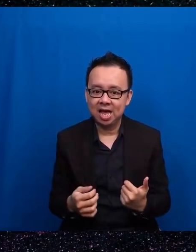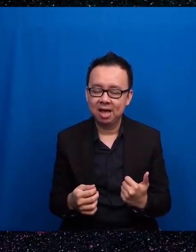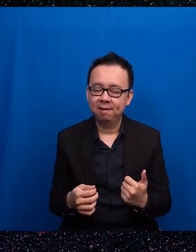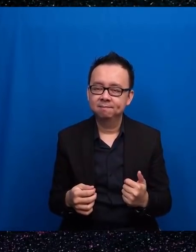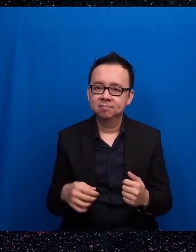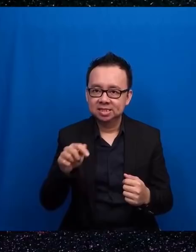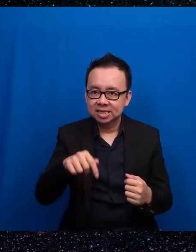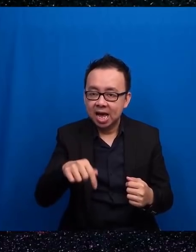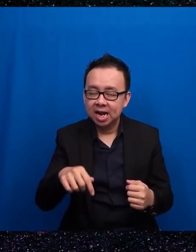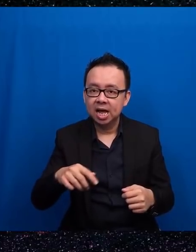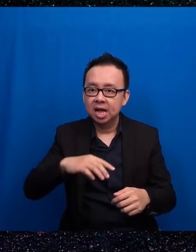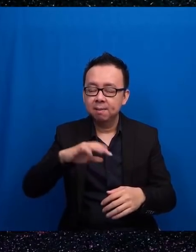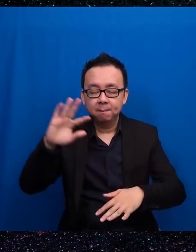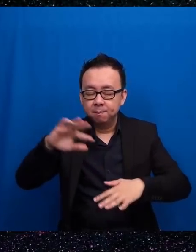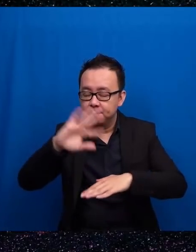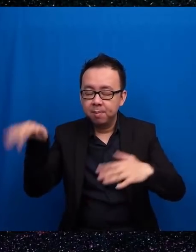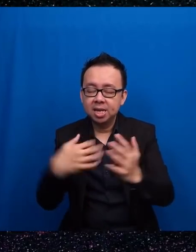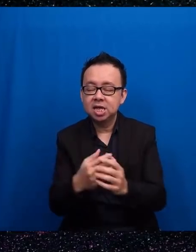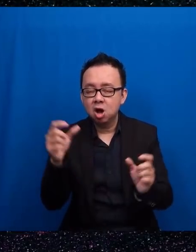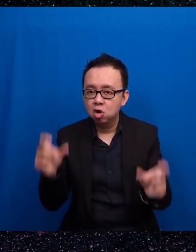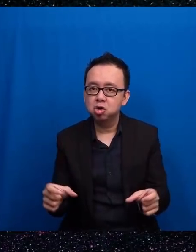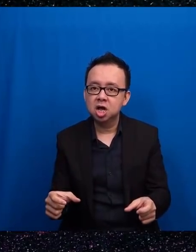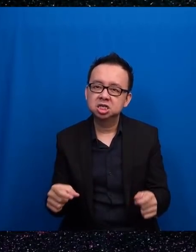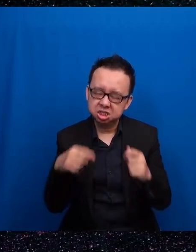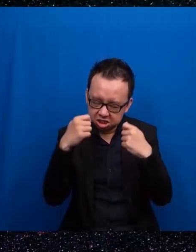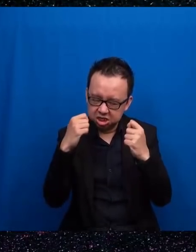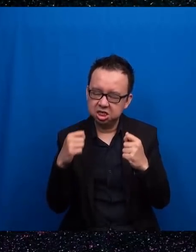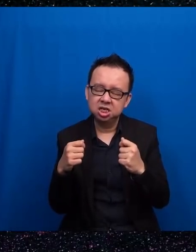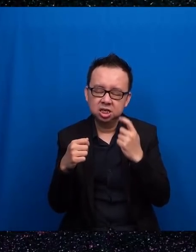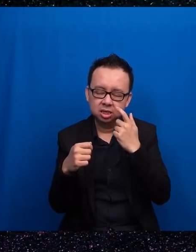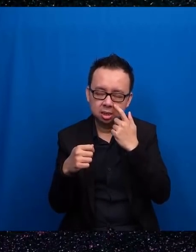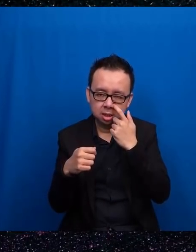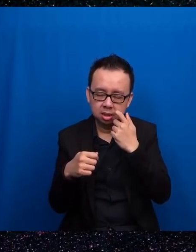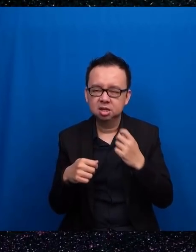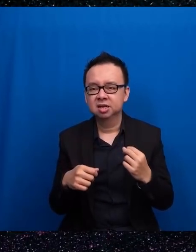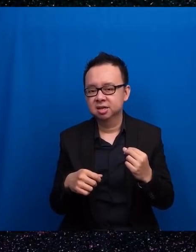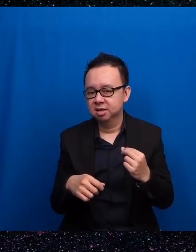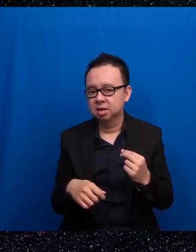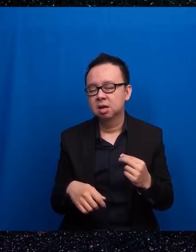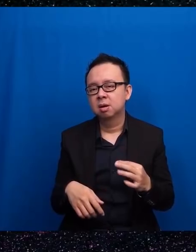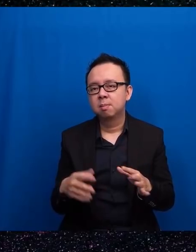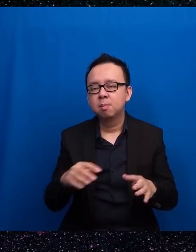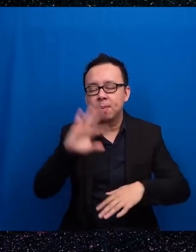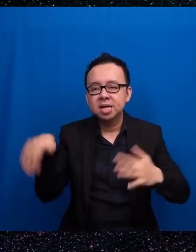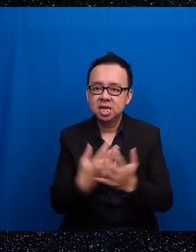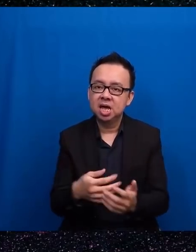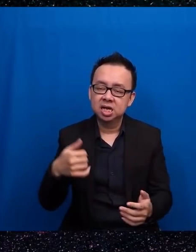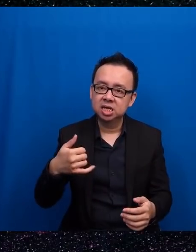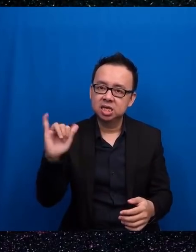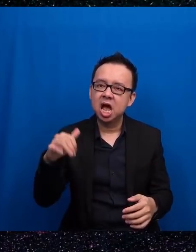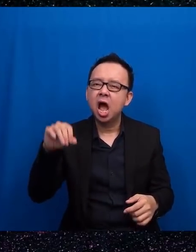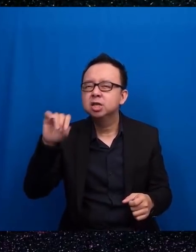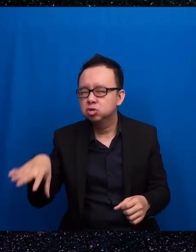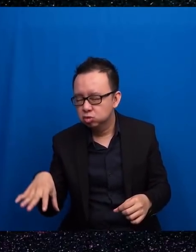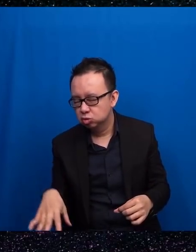ratapan. Ya kan? Orang mengeluh kiri kanan. Ini naik, ini hancur. Ya